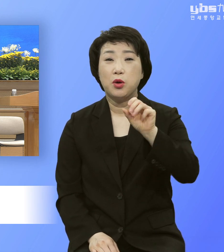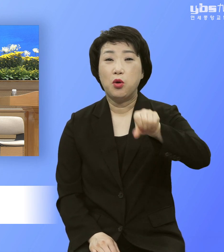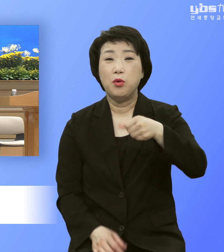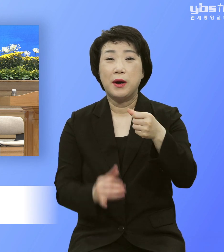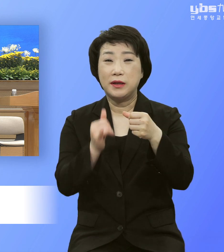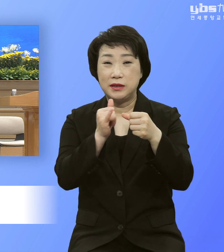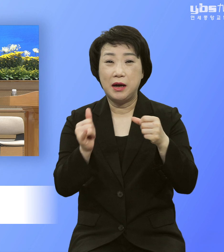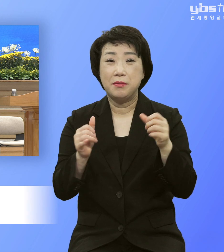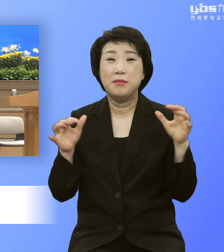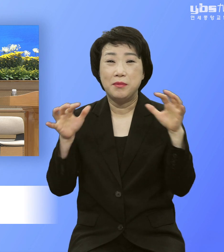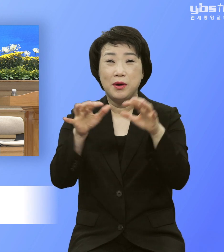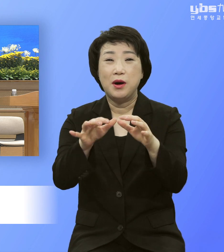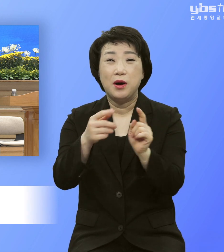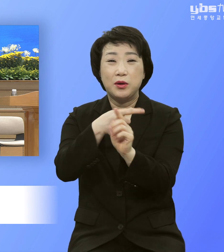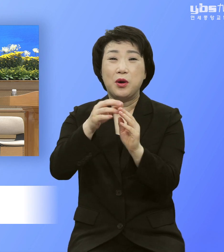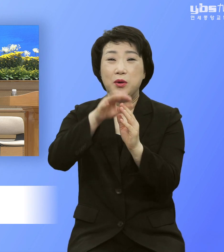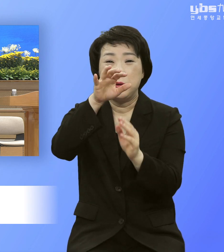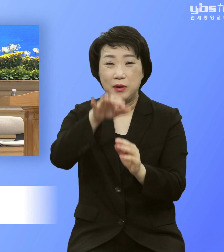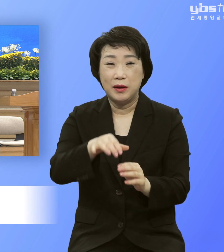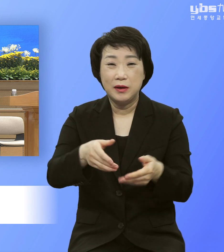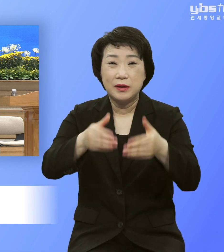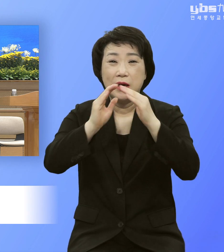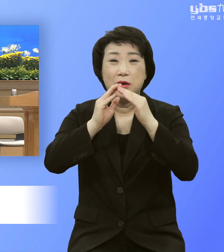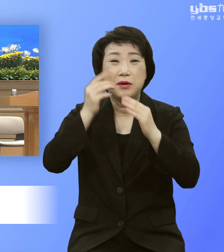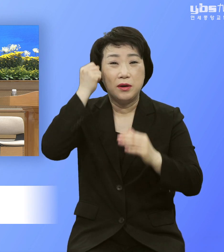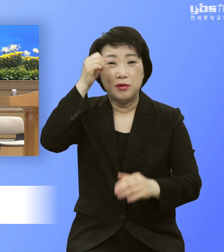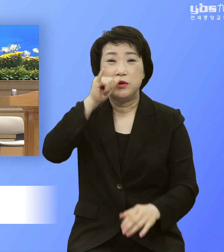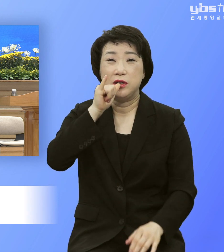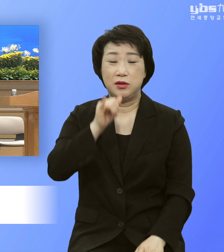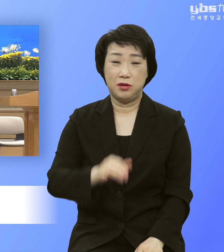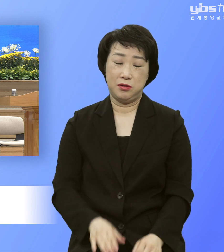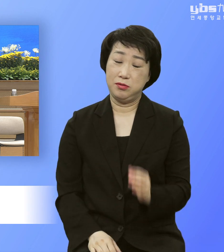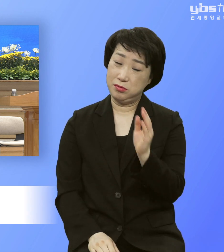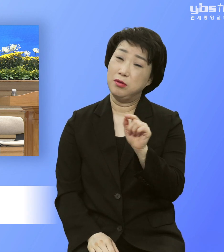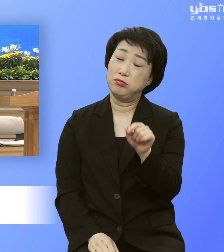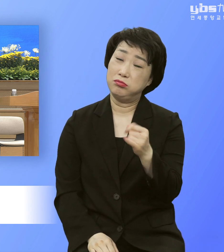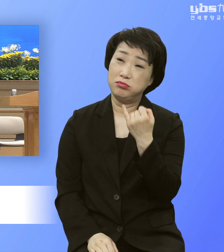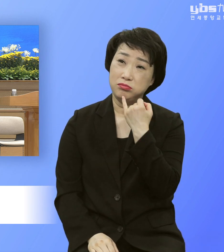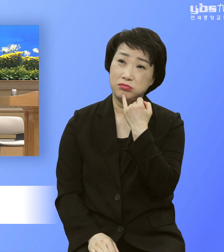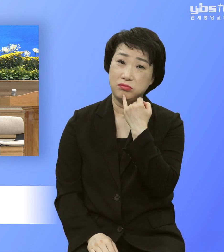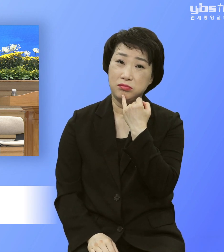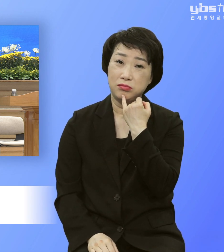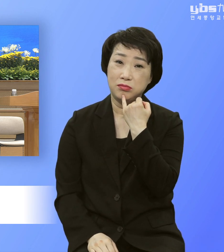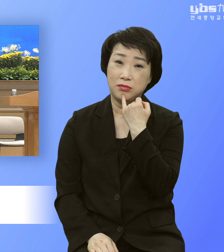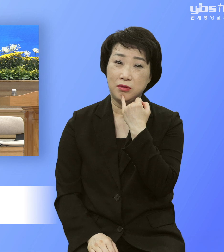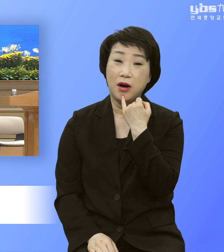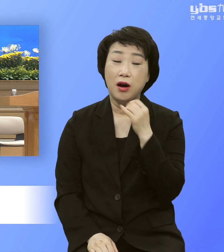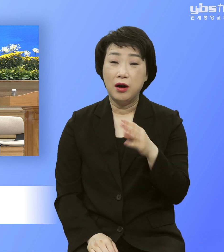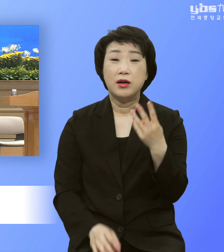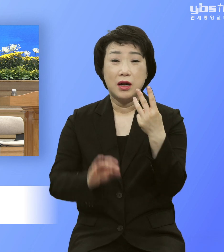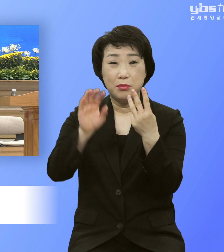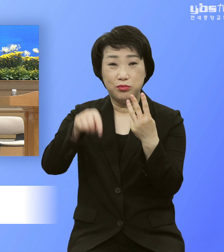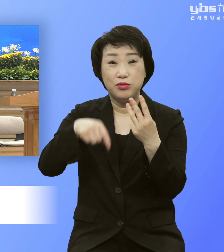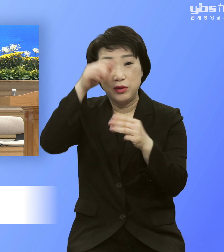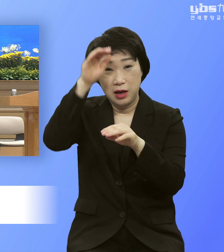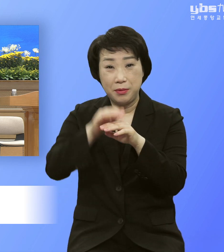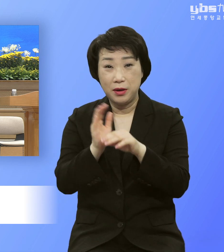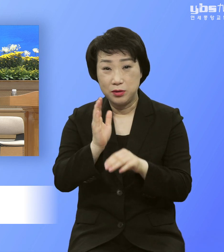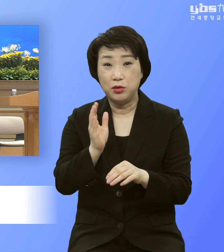3,500명 들어가는 교회를 지려고 했어요. 이 정도 치면 3부 예배 드리면